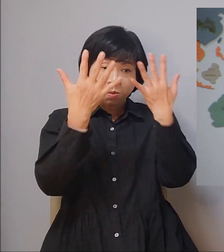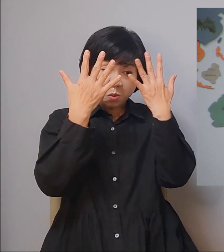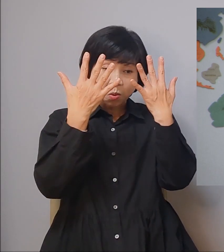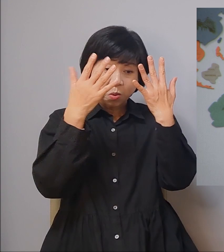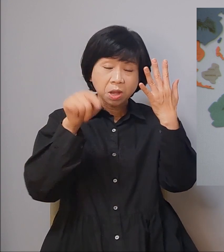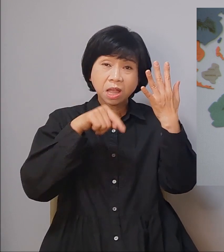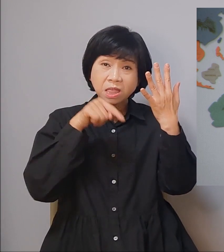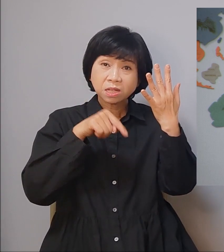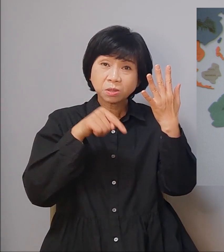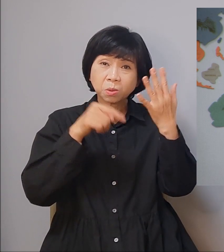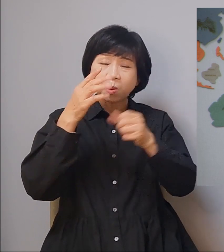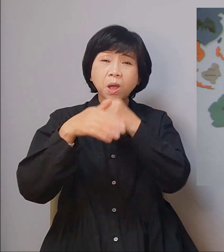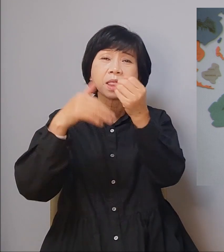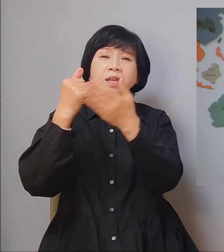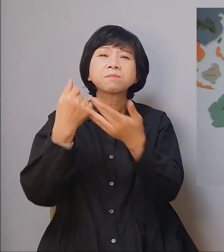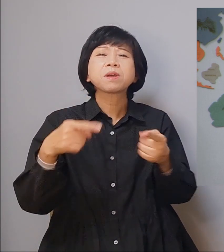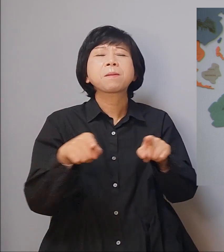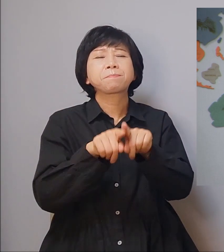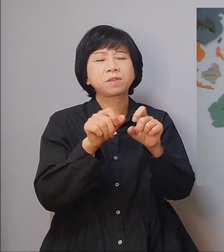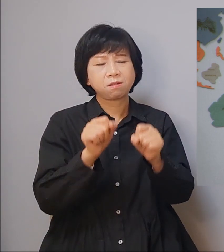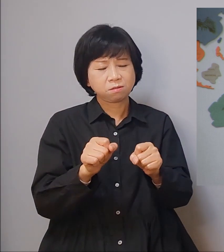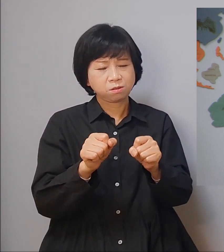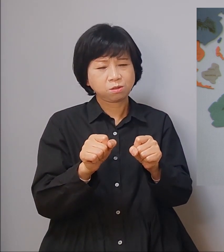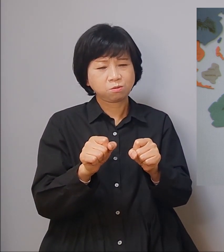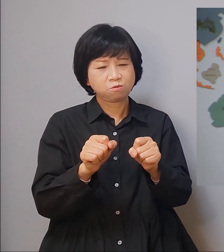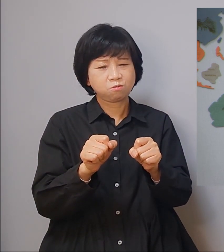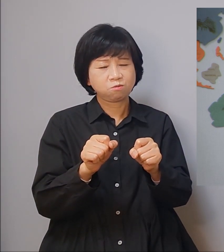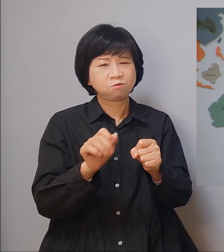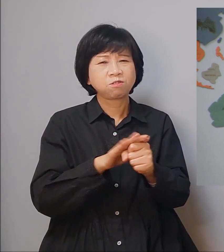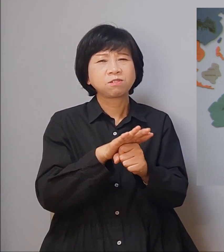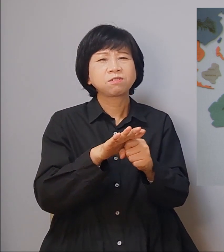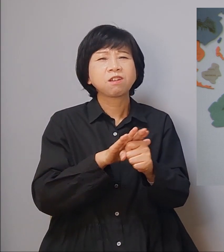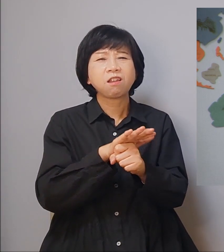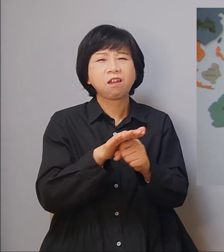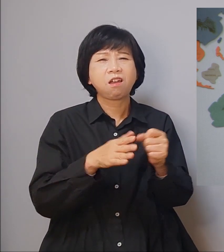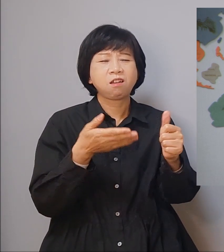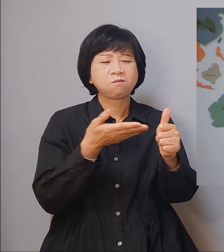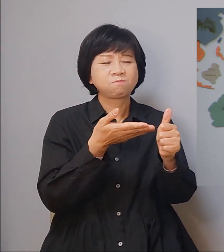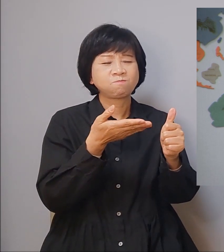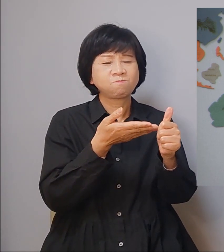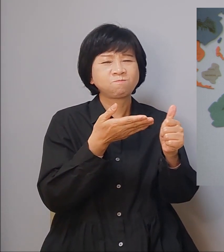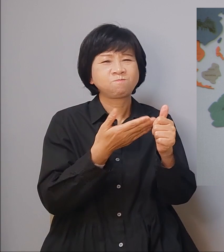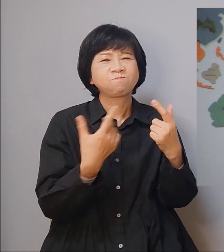감옥에서조차도 하나님이 함께 하셔서 한결같은 사랑을 주셨다.